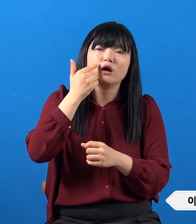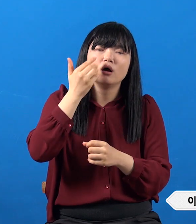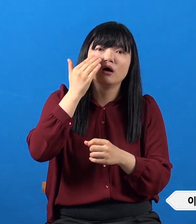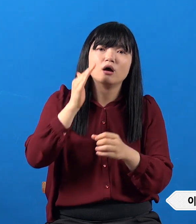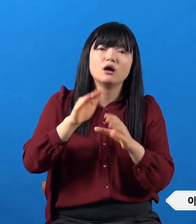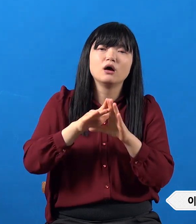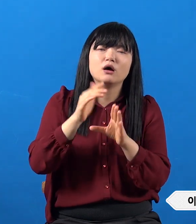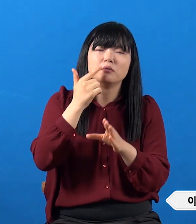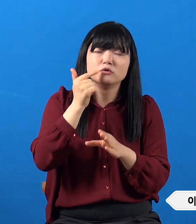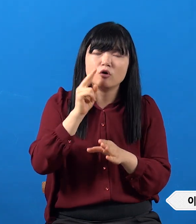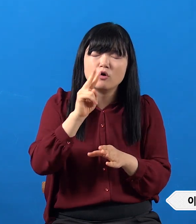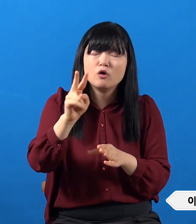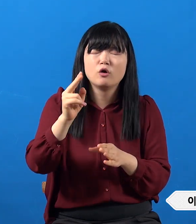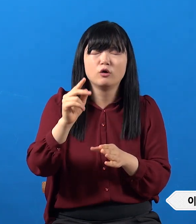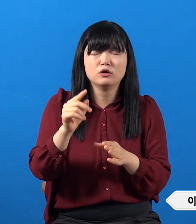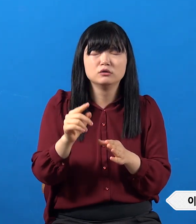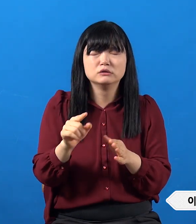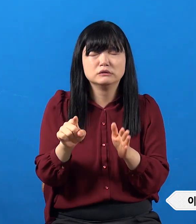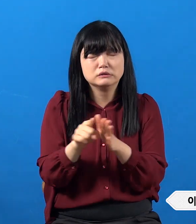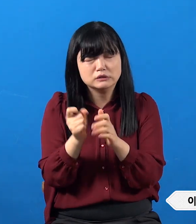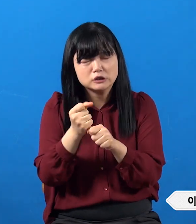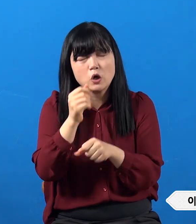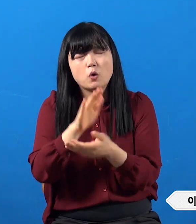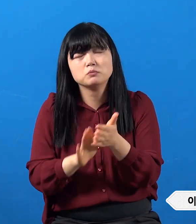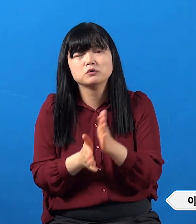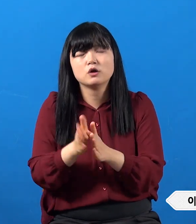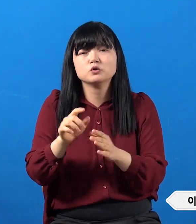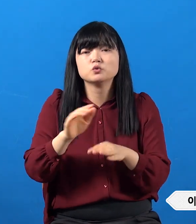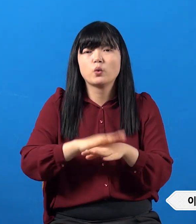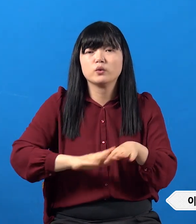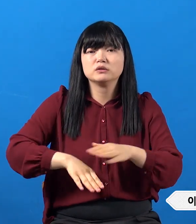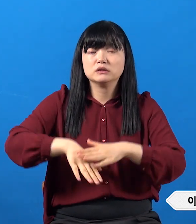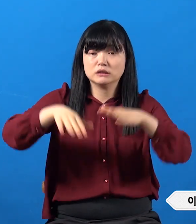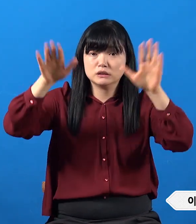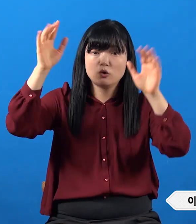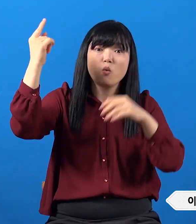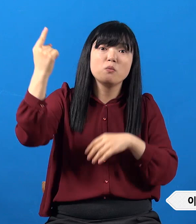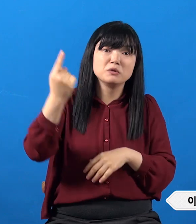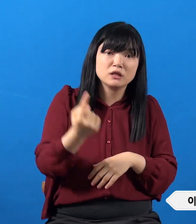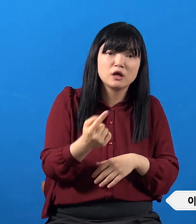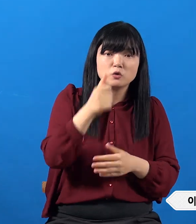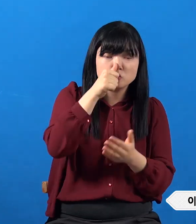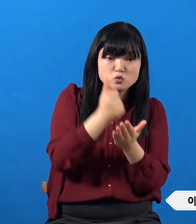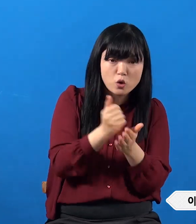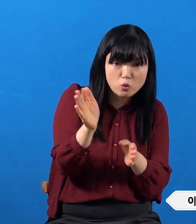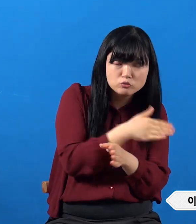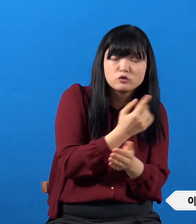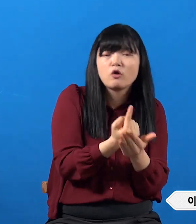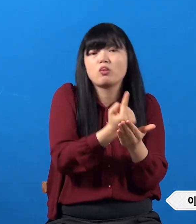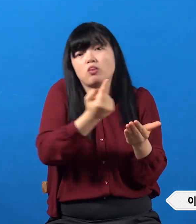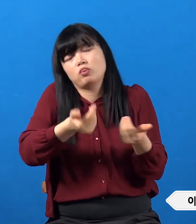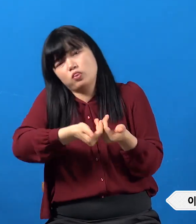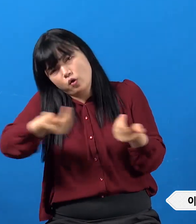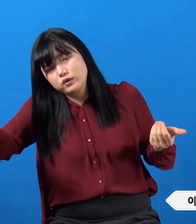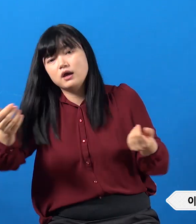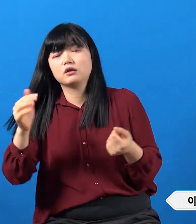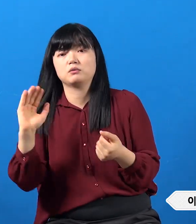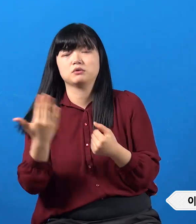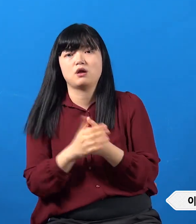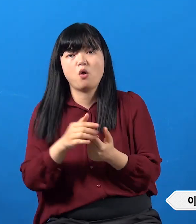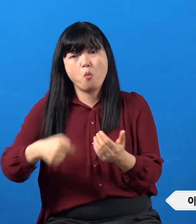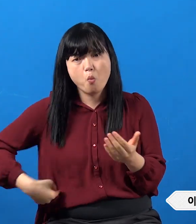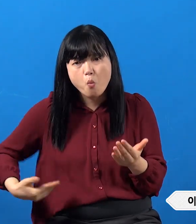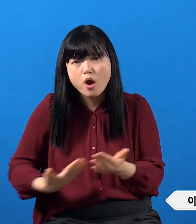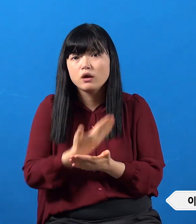없어서 손 들고 옵니다. 두 손 들고 항복하고 죄로부터 떠나는 것입니다. 이 회개예요.